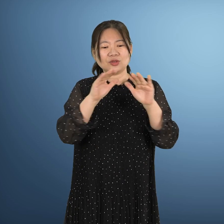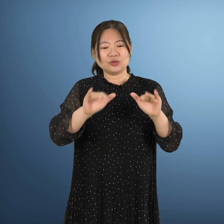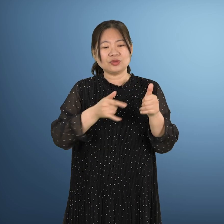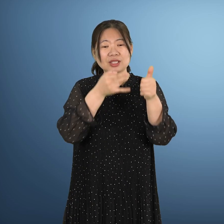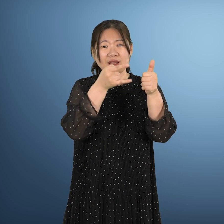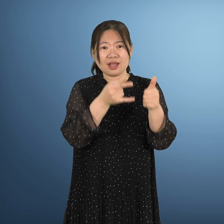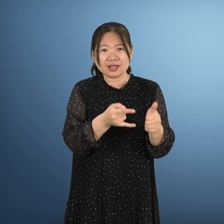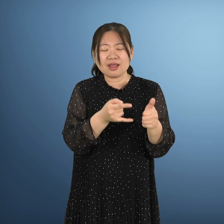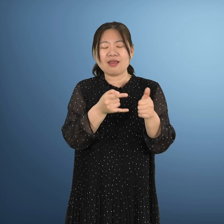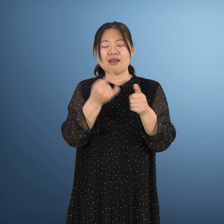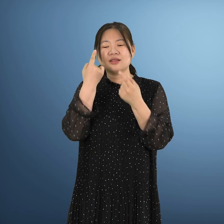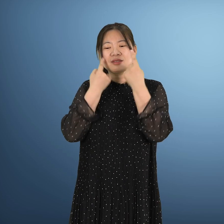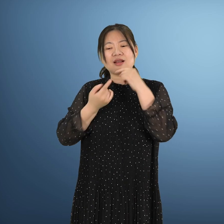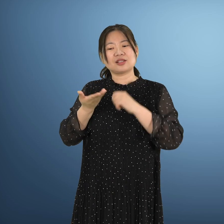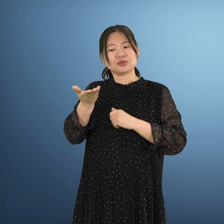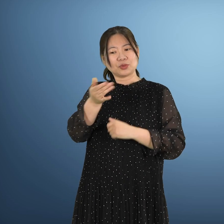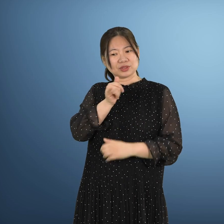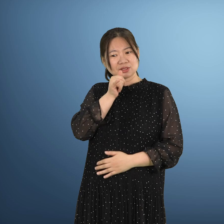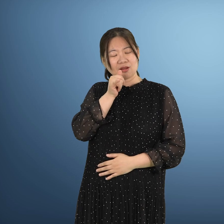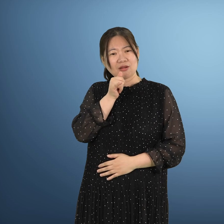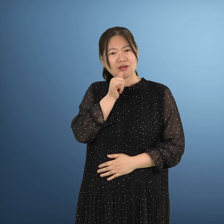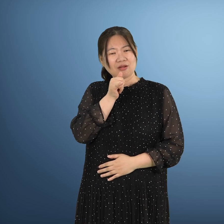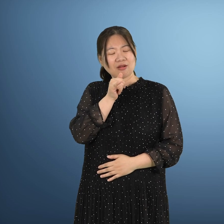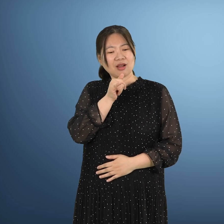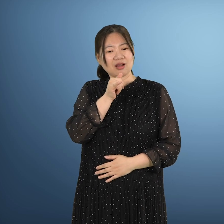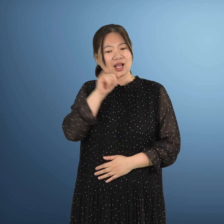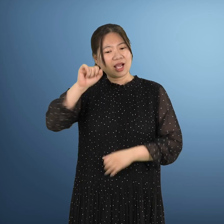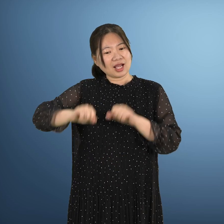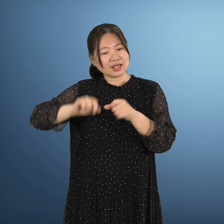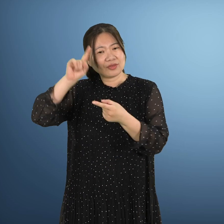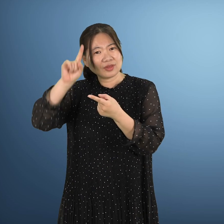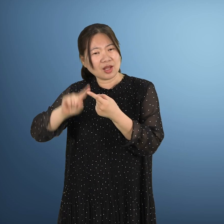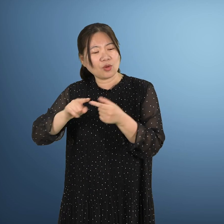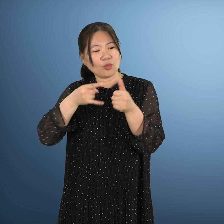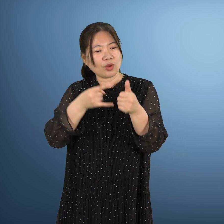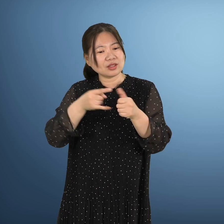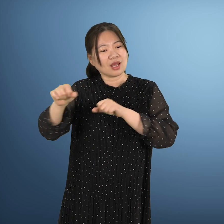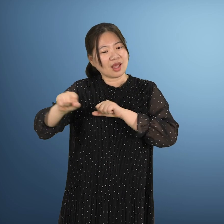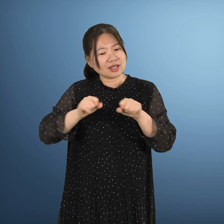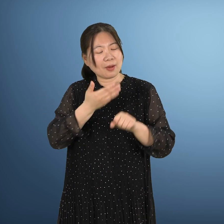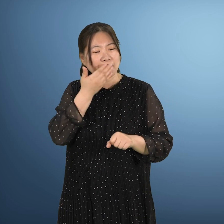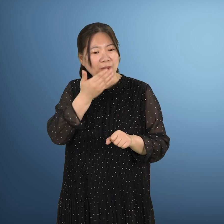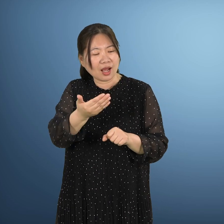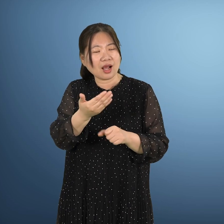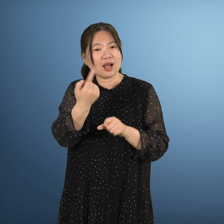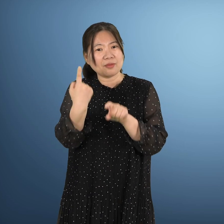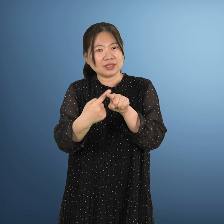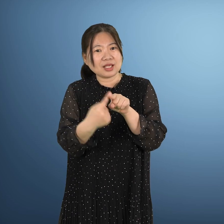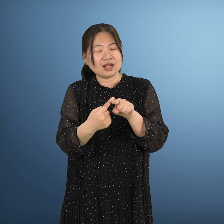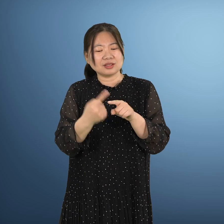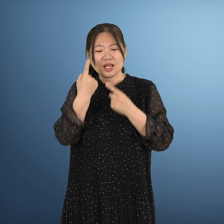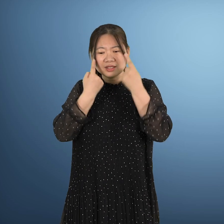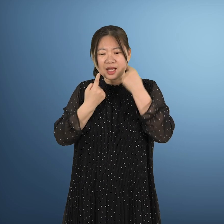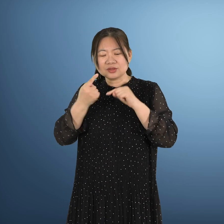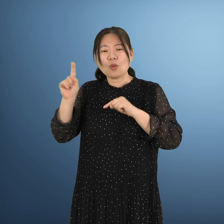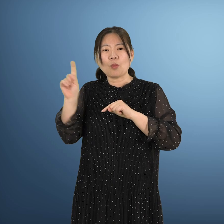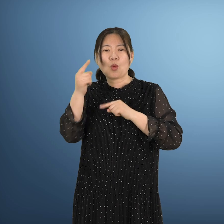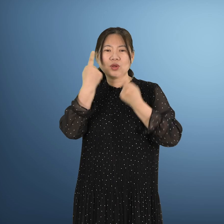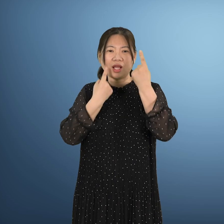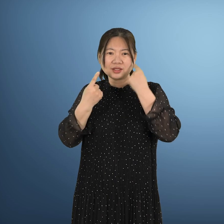이웃에게 상해를 입혔으면 그가 행한 대로 그에게 행할 것이니 상처에는